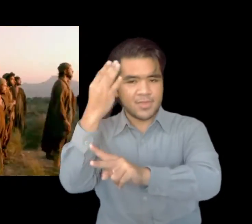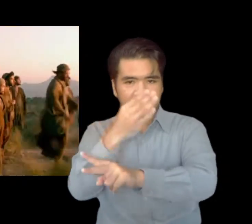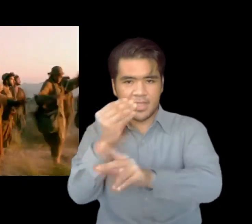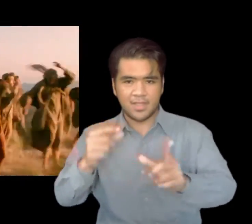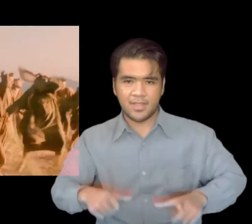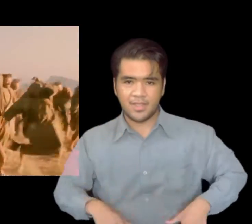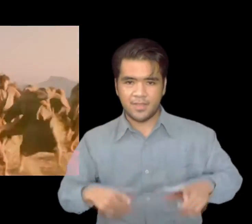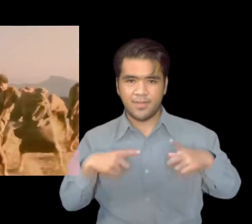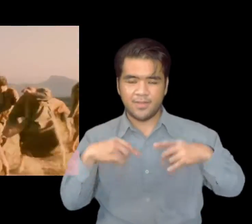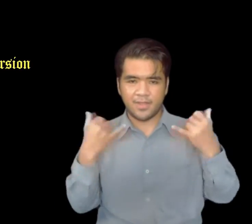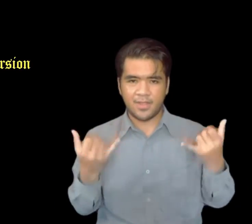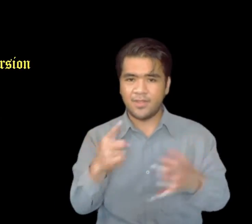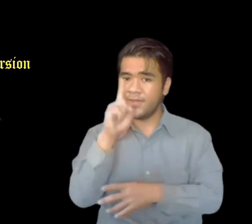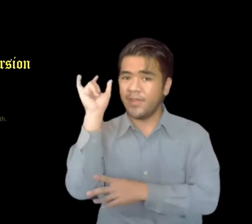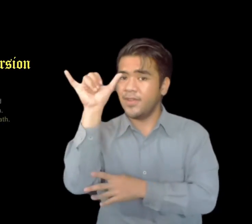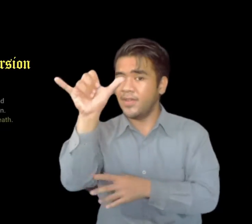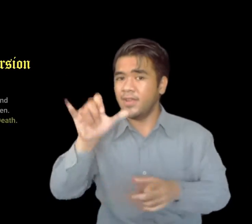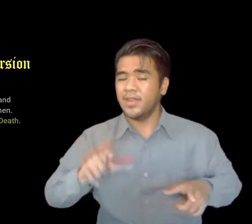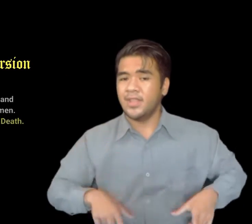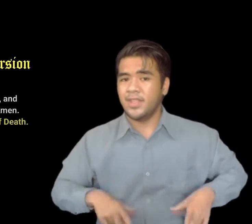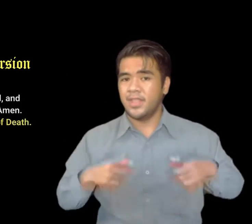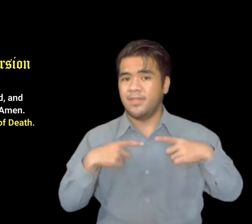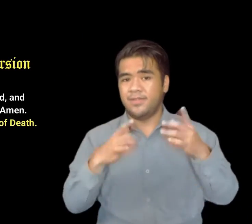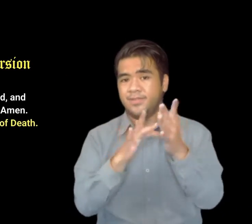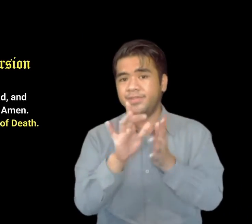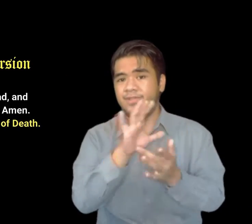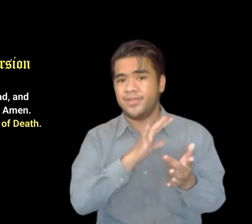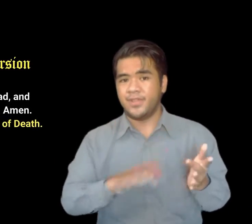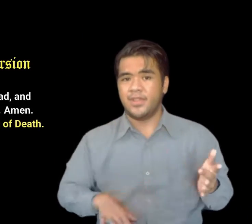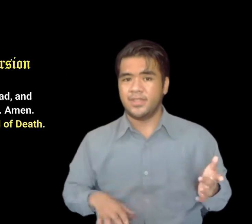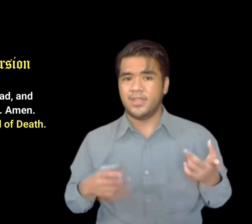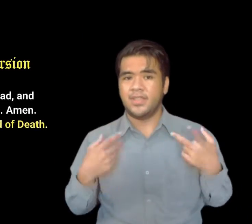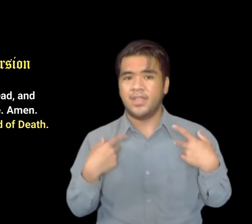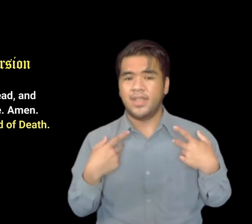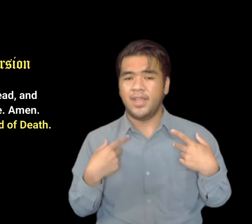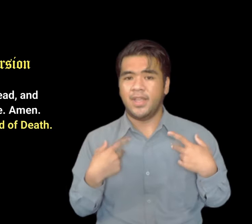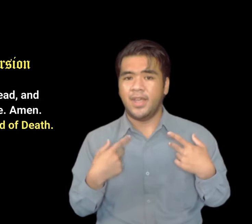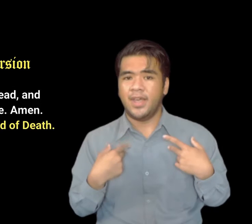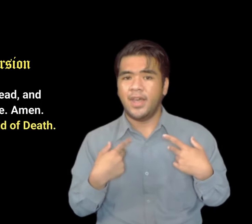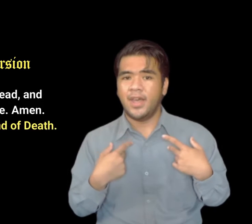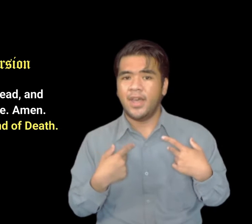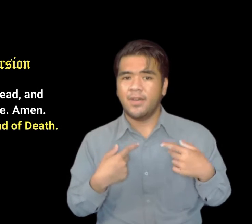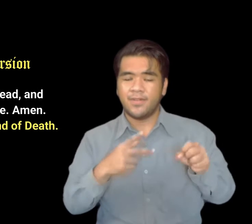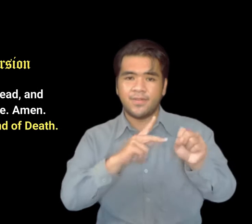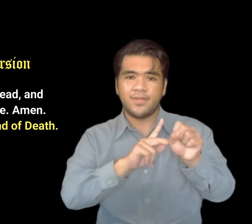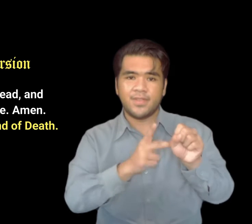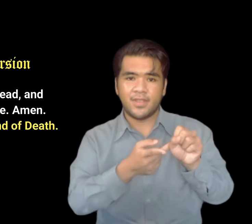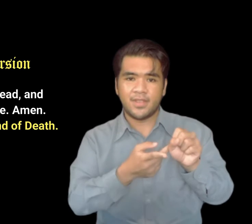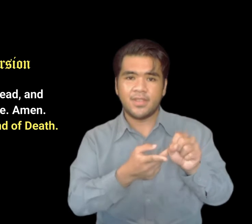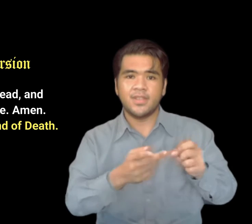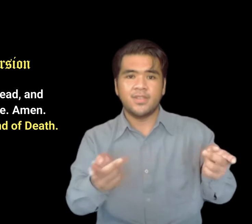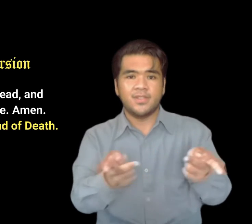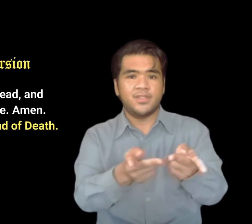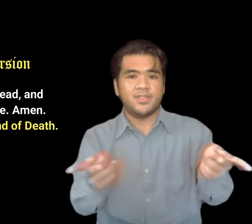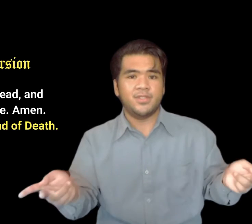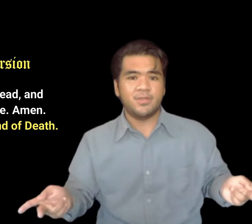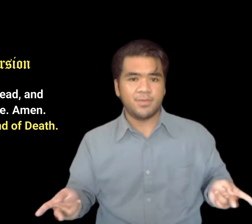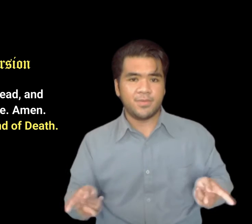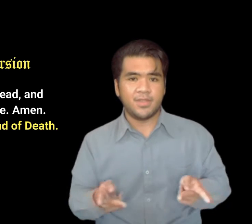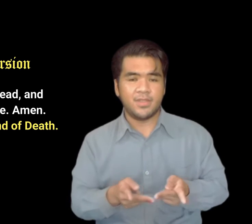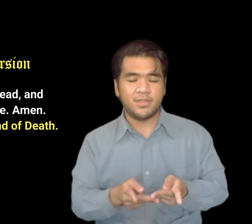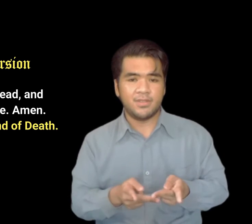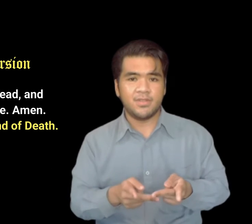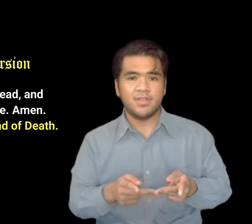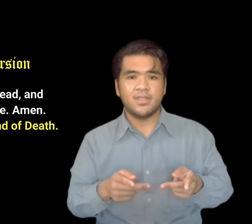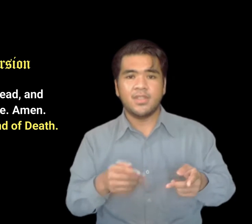kanang kamay ng Diyos. At siya ay buhay ngayon at mananatiling buhay magpakailanman. Hawak niya ang mga susi ng kamatayan